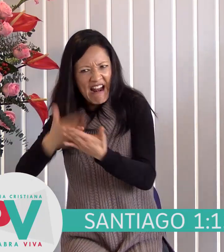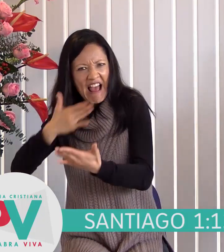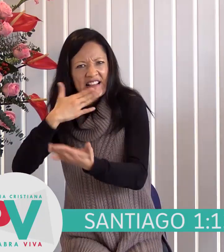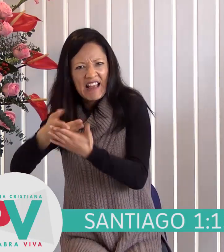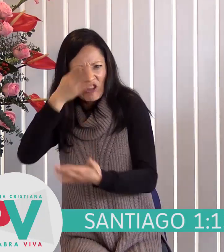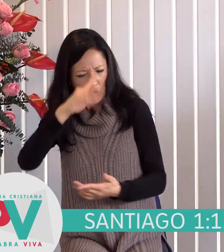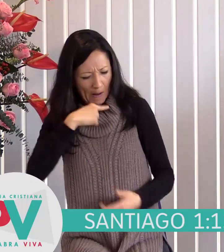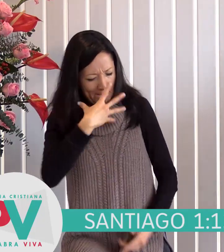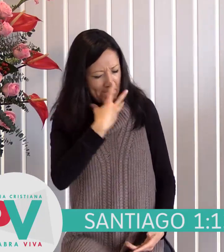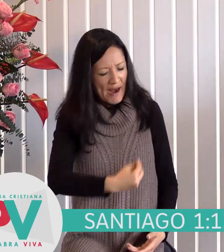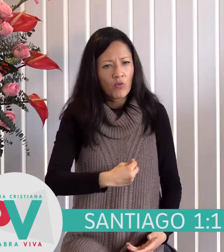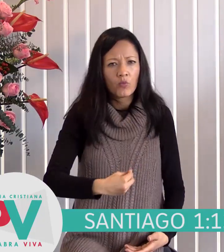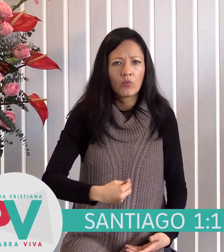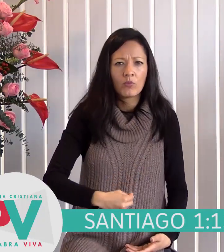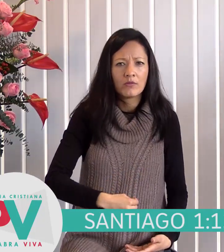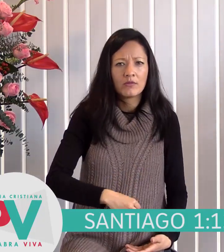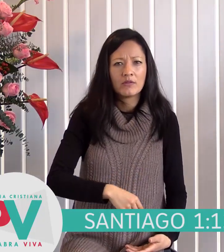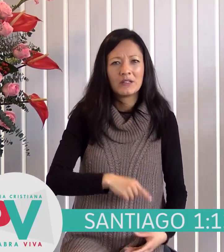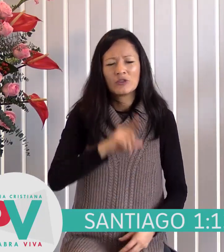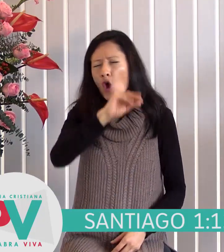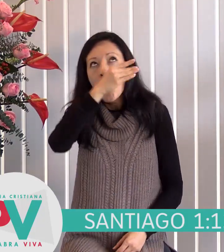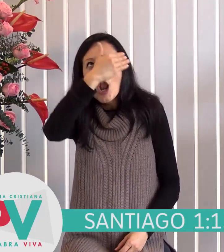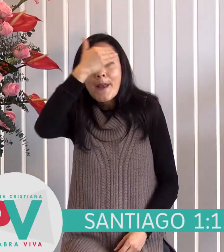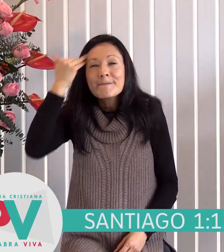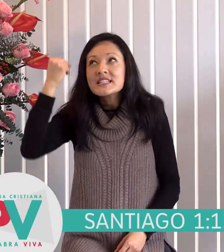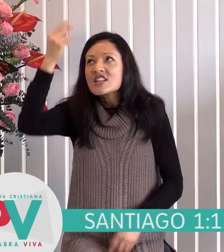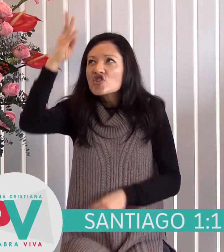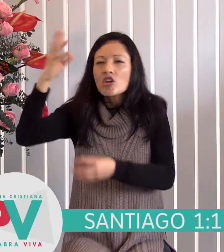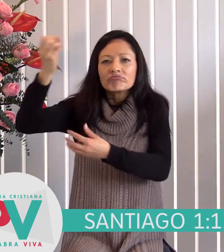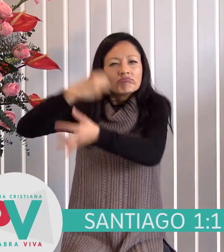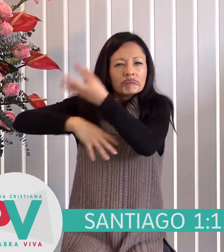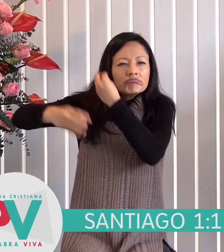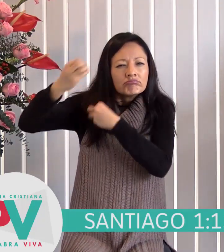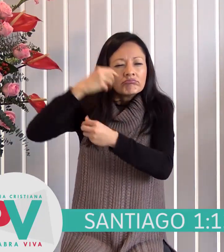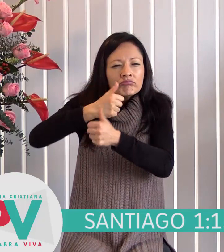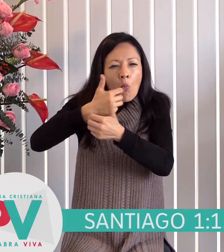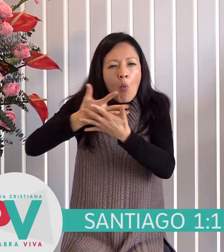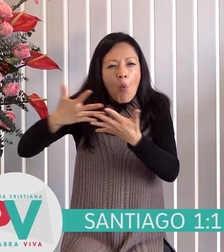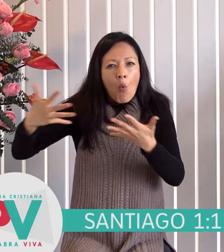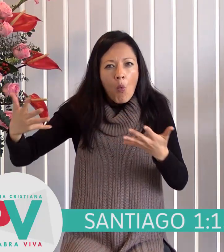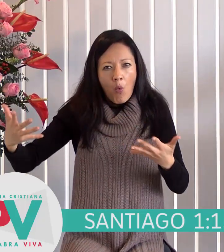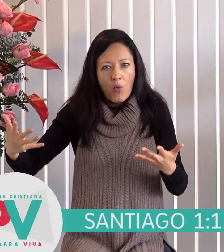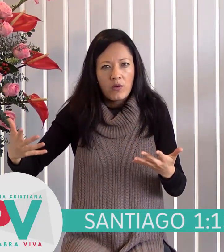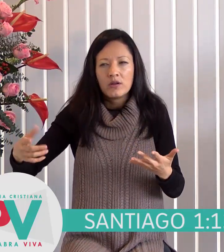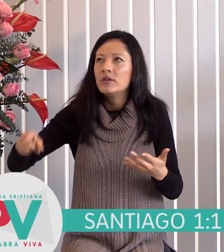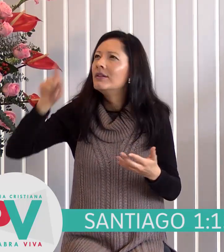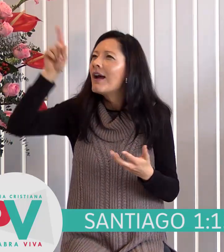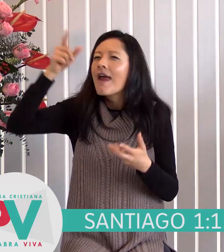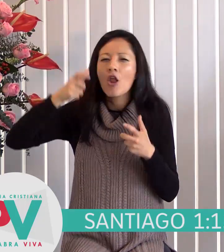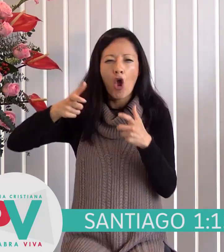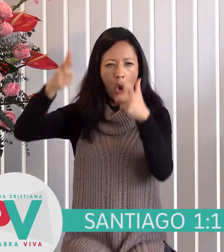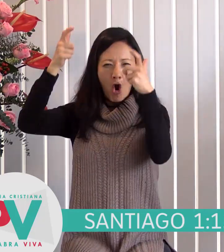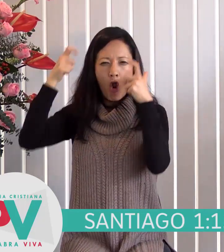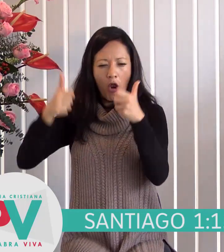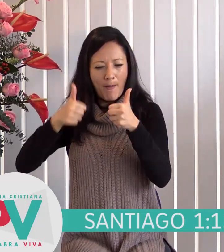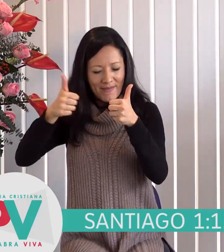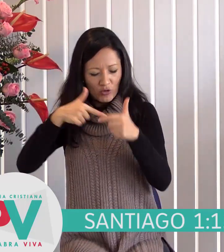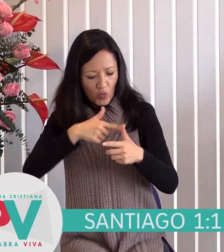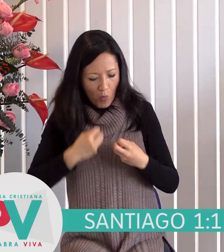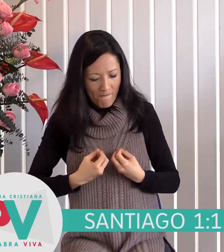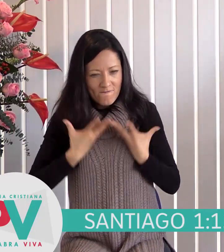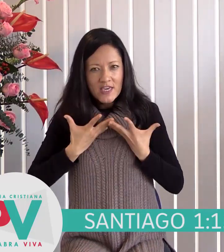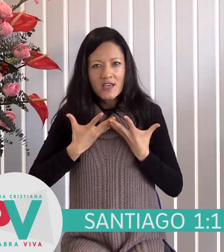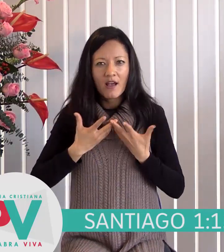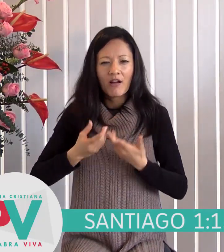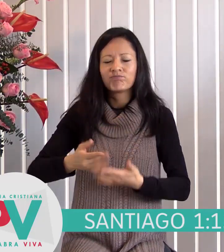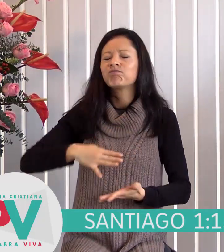desagradecido, malvado. No olvide ninguno de los beneficios del Señor. Él es el quien corona de bien tu vida, el que